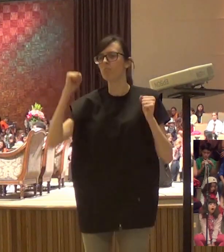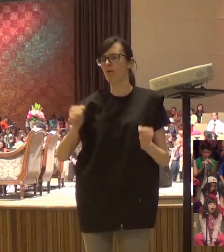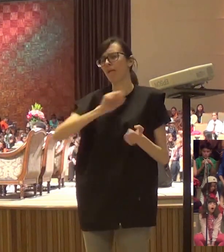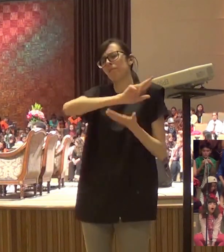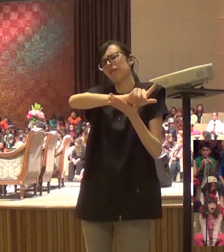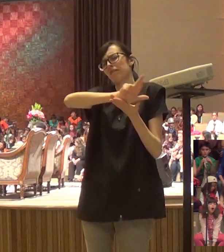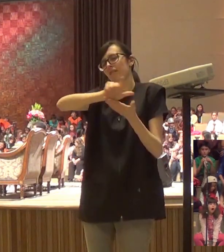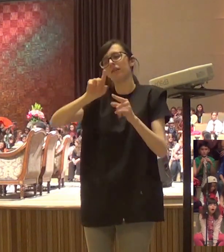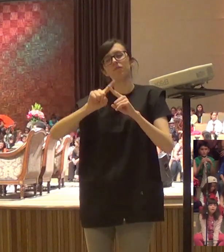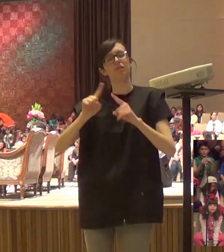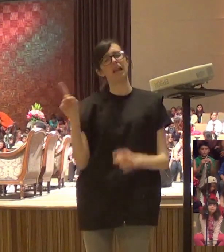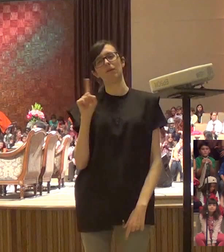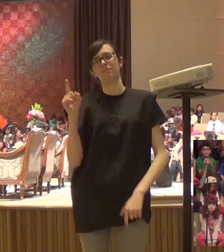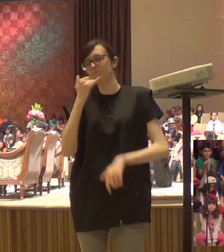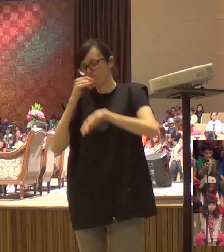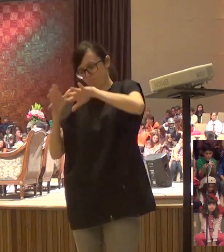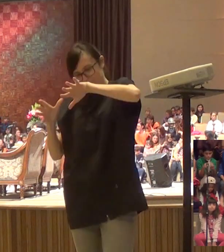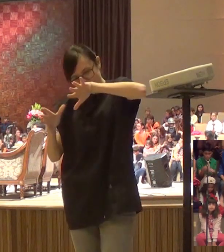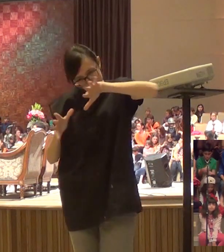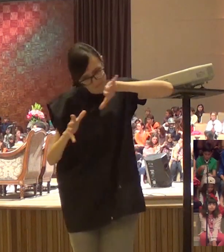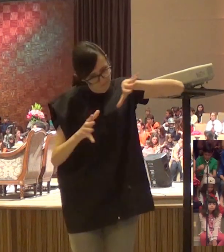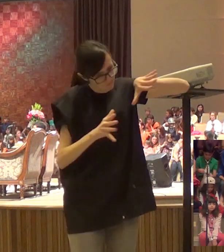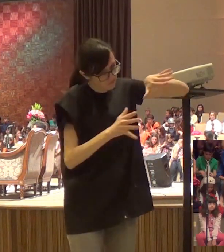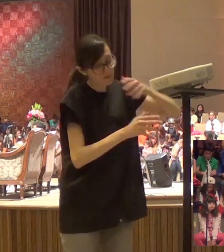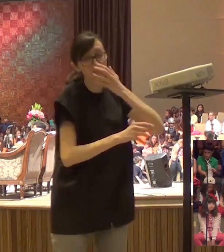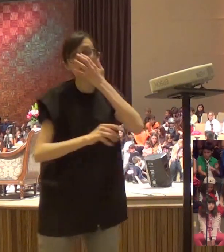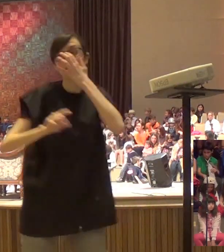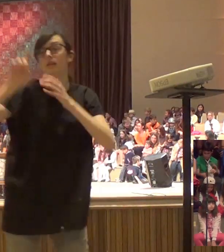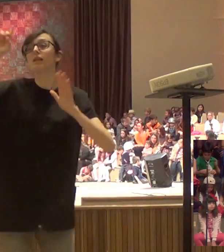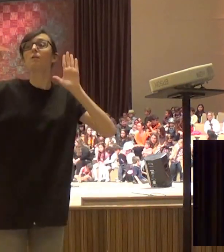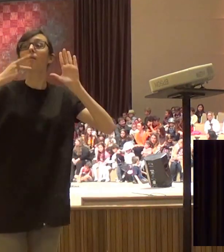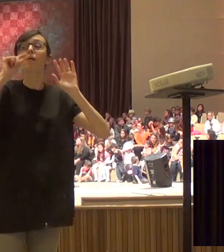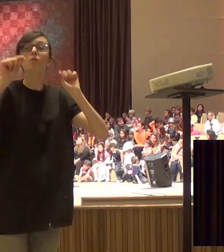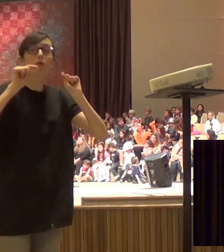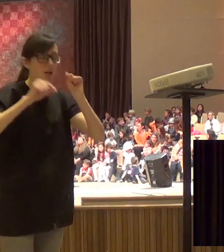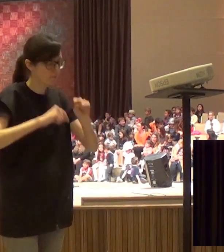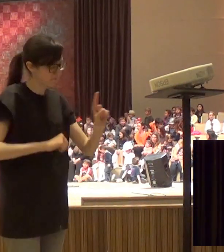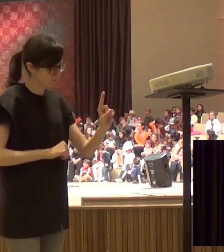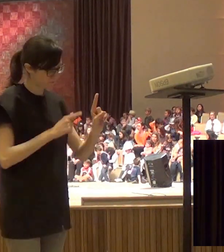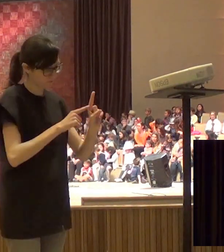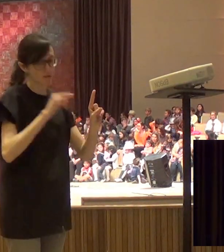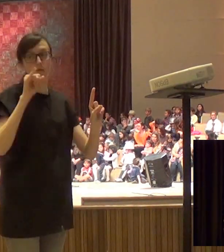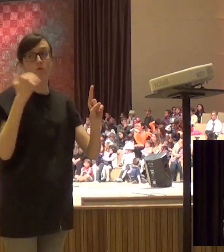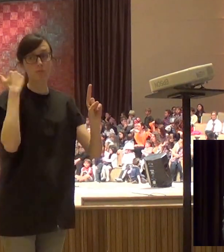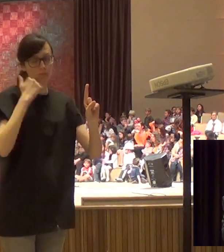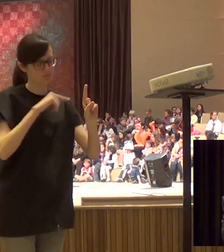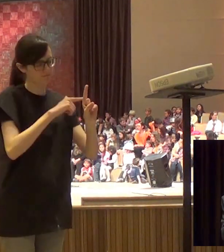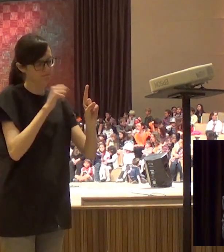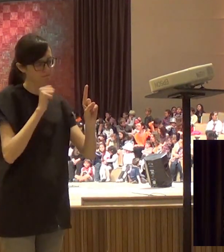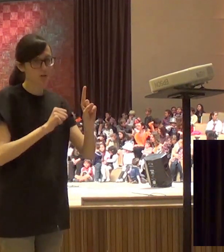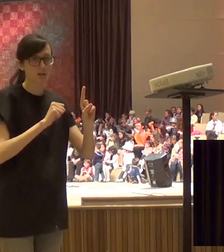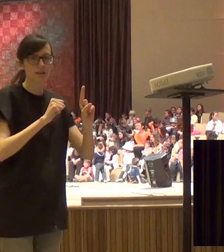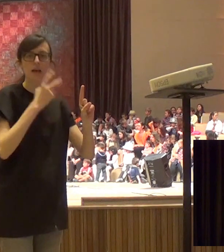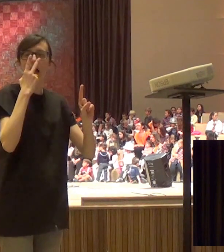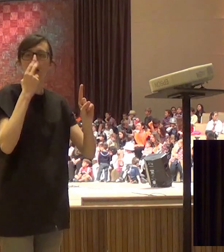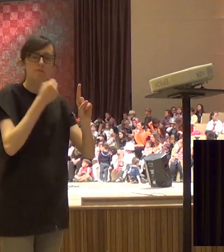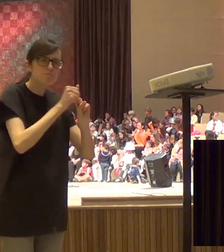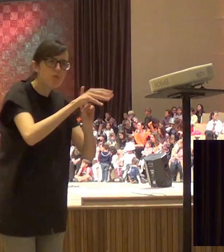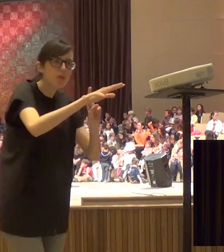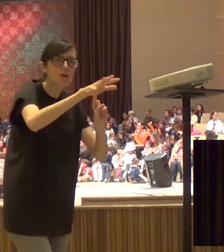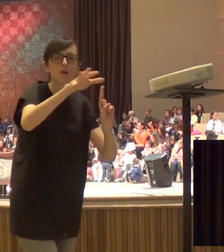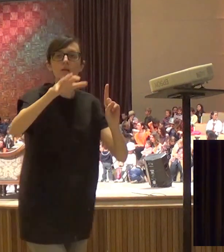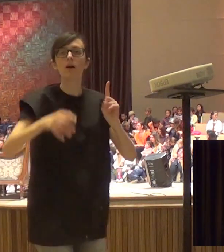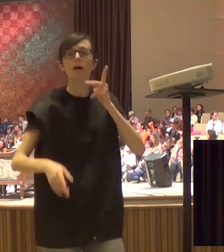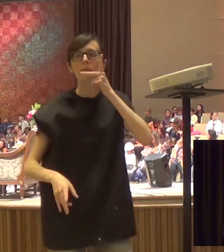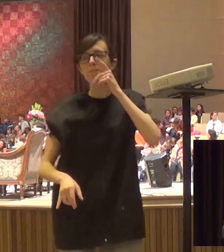todos ouvirão. Várias coisas poderiam estar aqui nesse texto. Mas a promessa de Deus é que João seria usado para que o